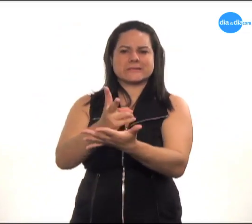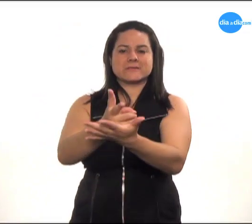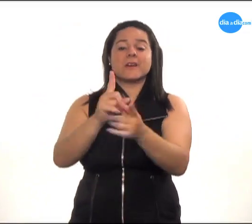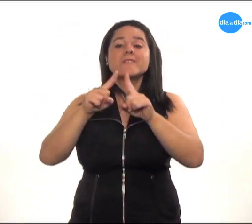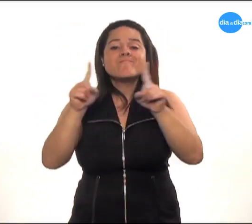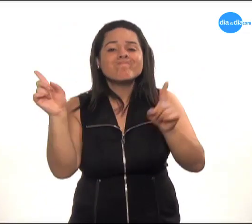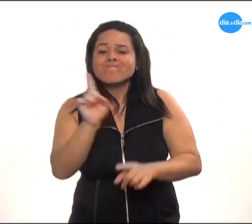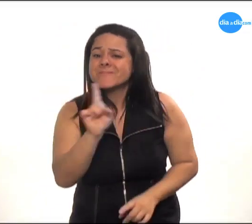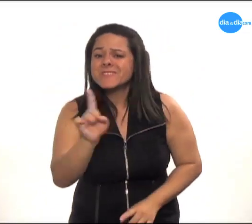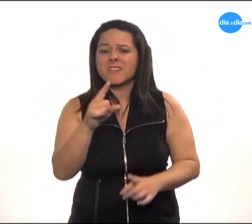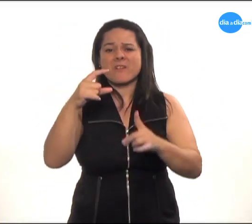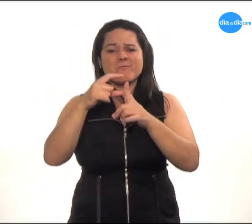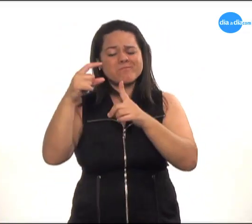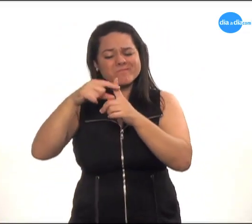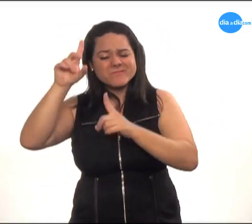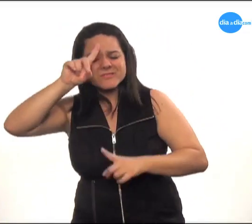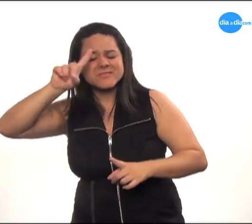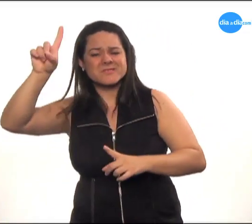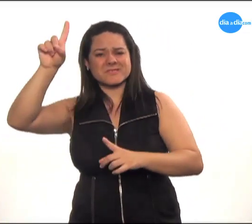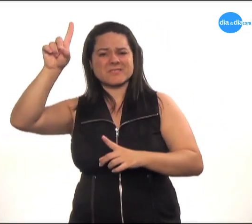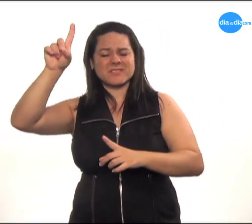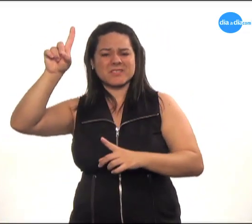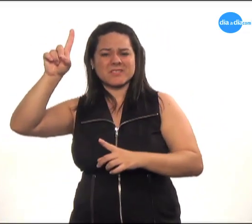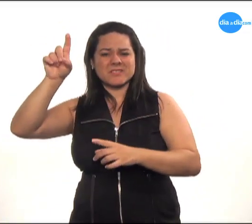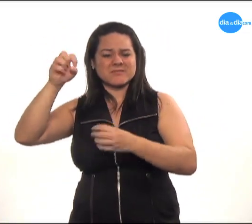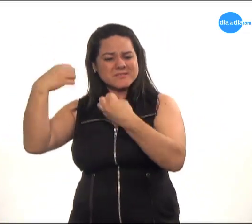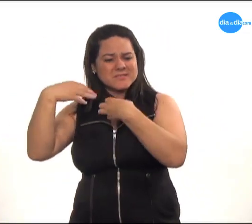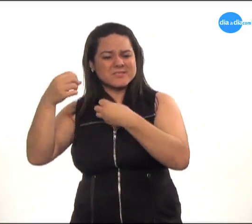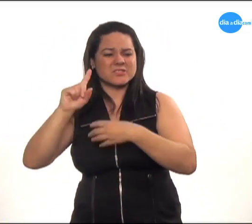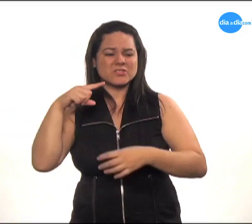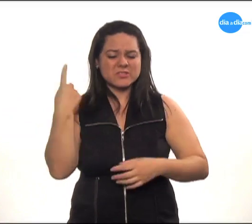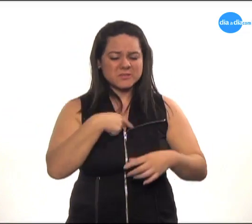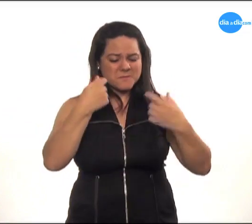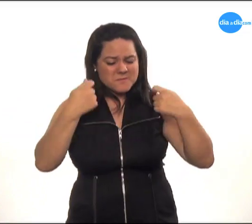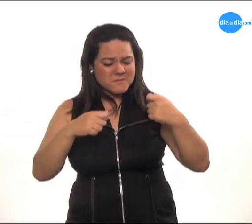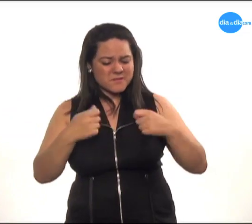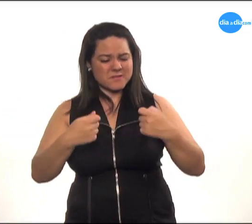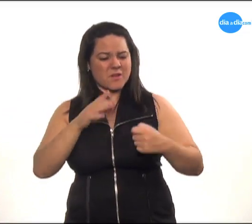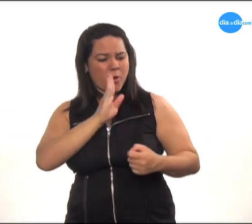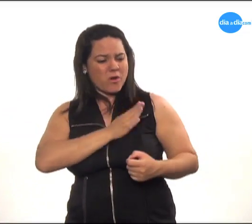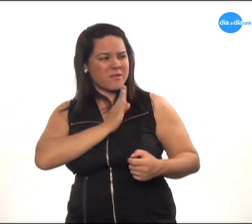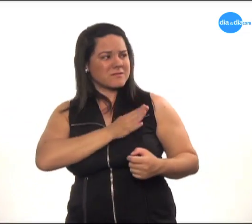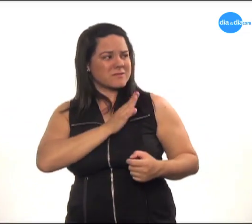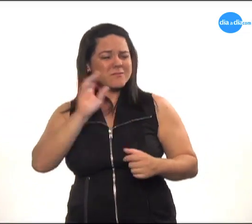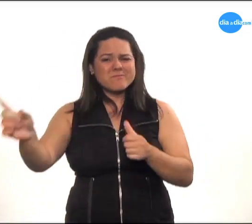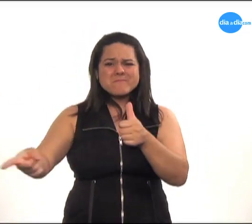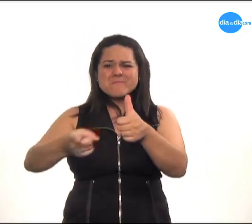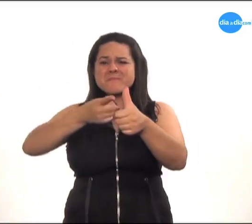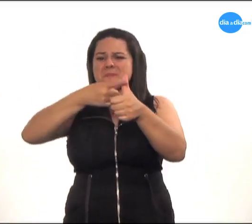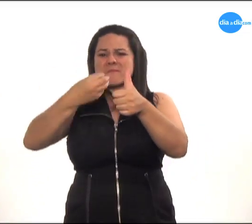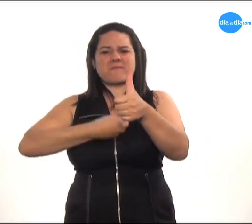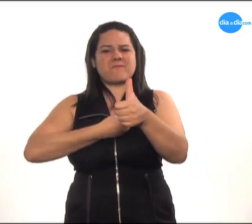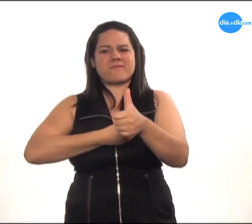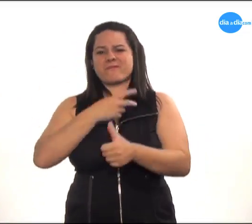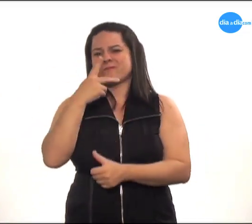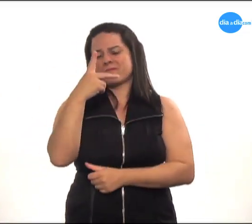E a palavra de Deus continua dizendo o mesmo que disse a Jesus: coloca o Senhor em primeiro lugar na tua vida.